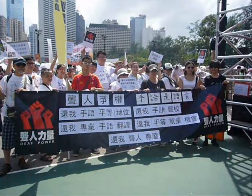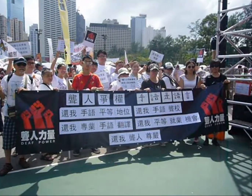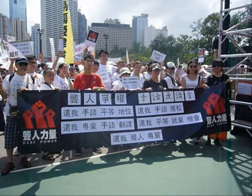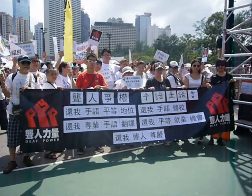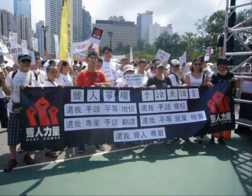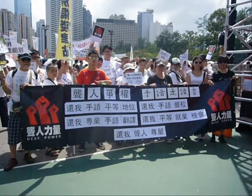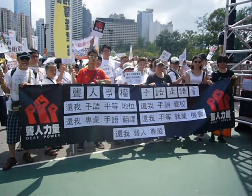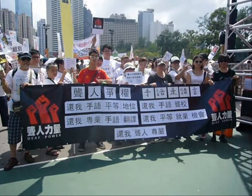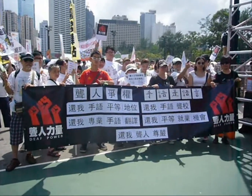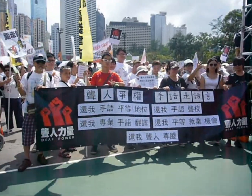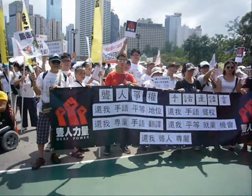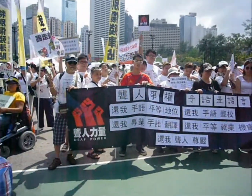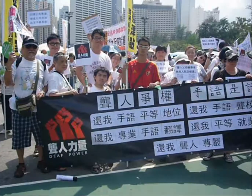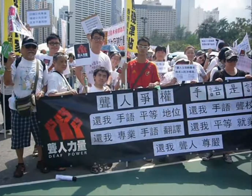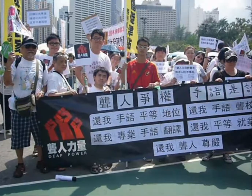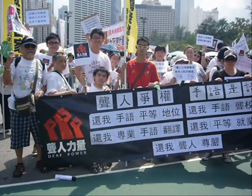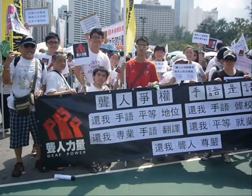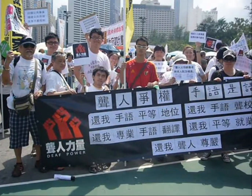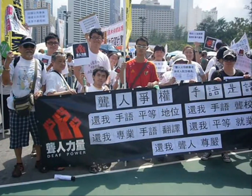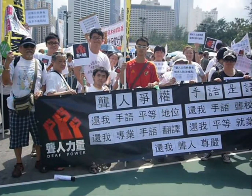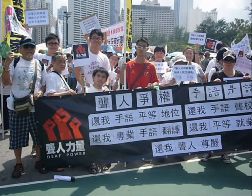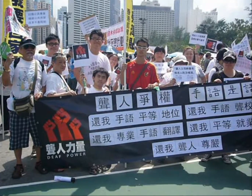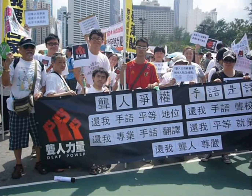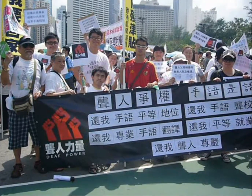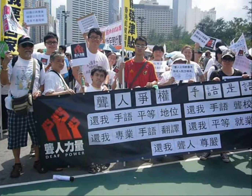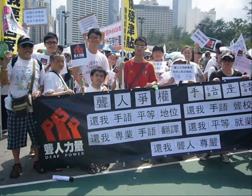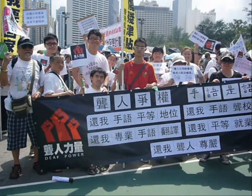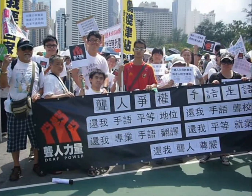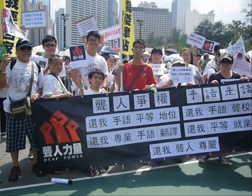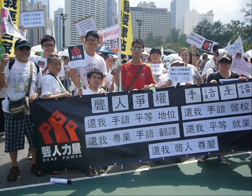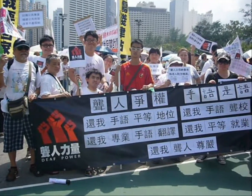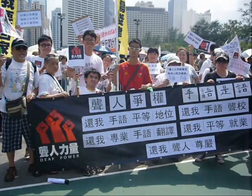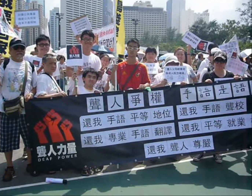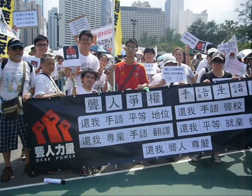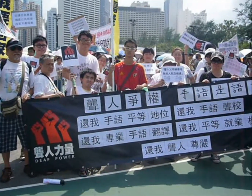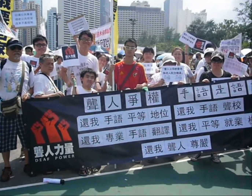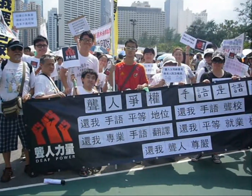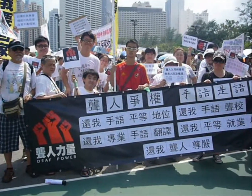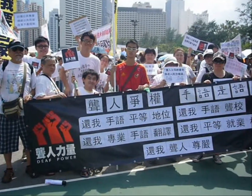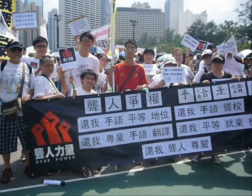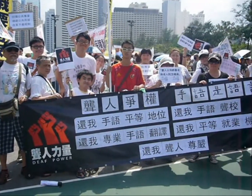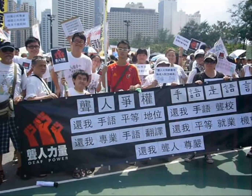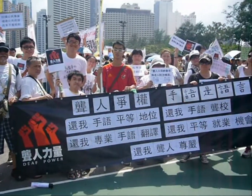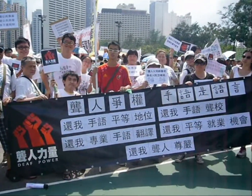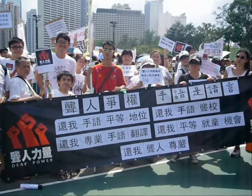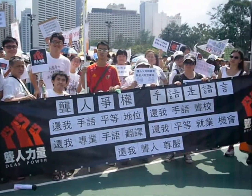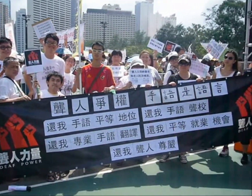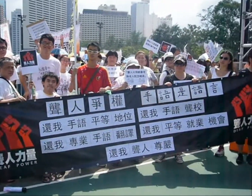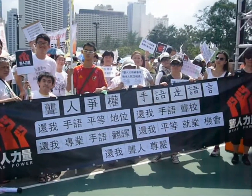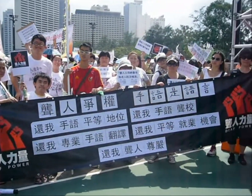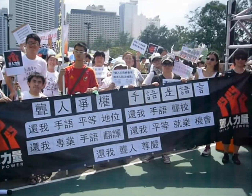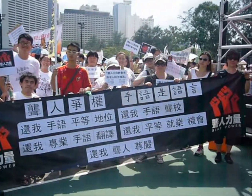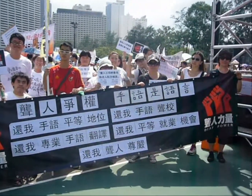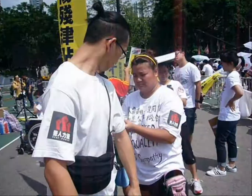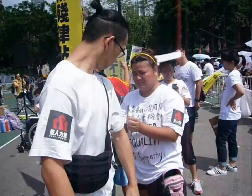我哋唔行出嚟咧，佢就 交友不對啦。 同埋咧，提一提大家，今日咧天氣很熱嘅，天公仲未俾我哋。 第六